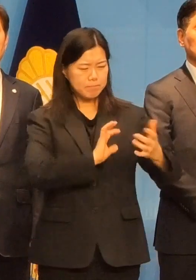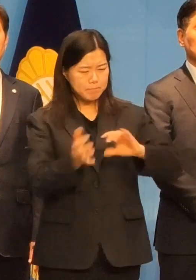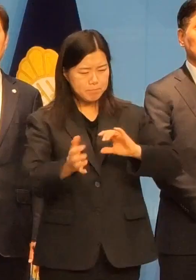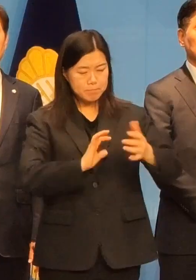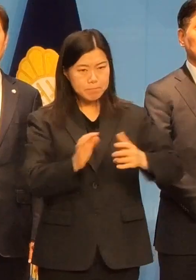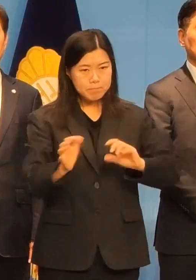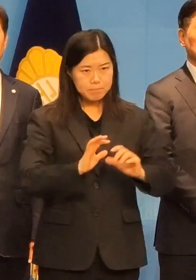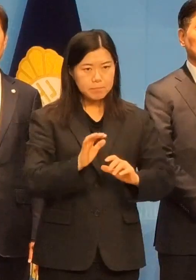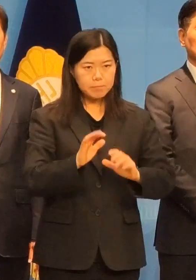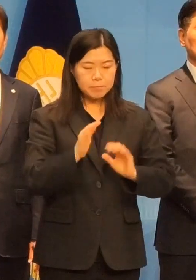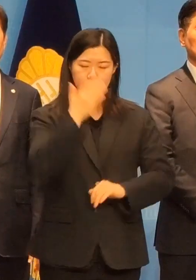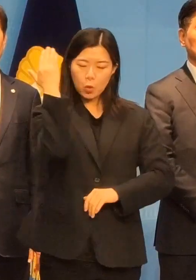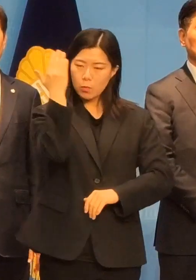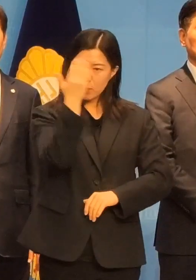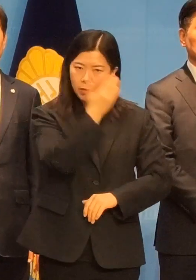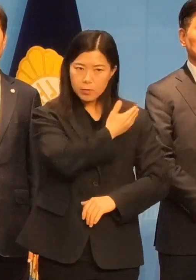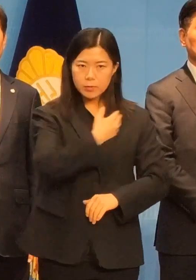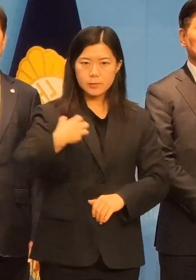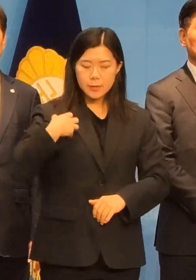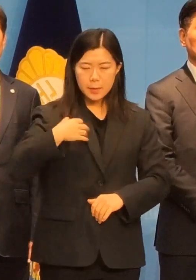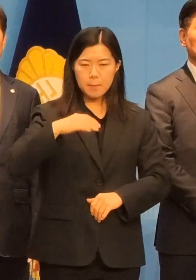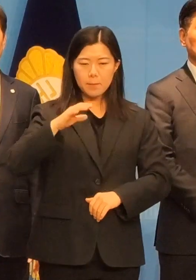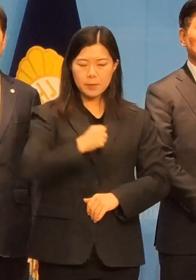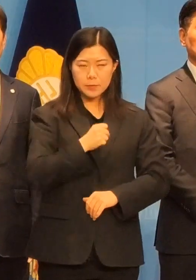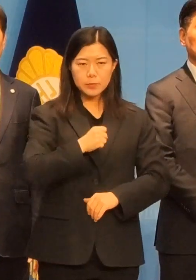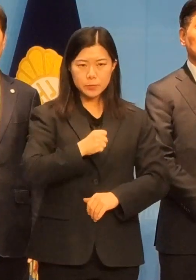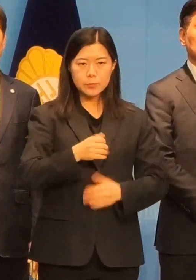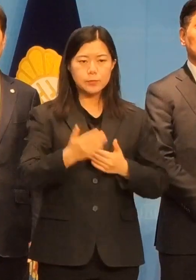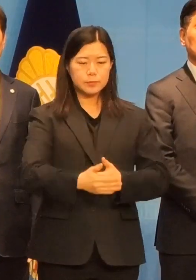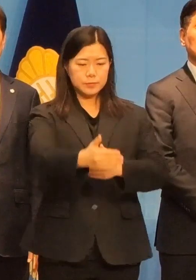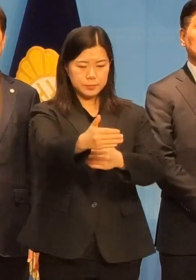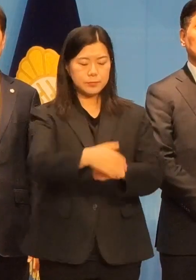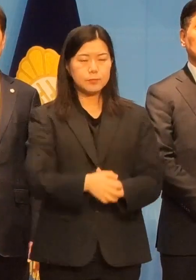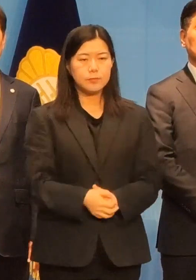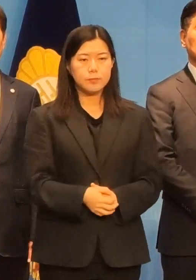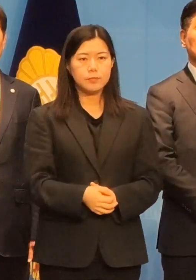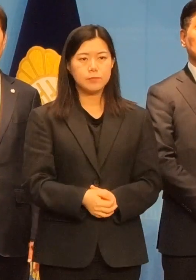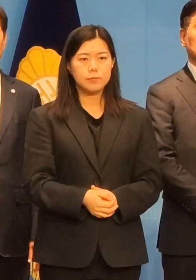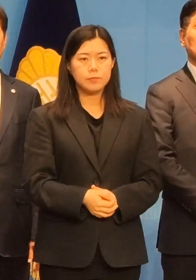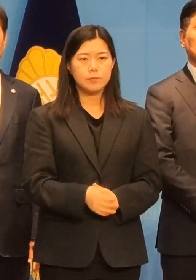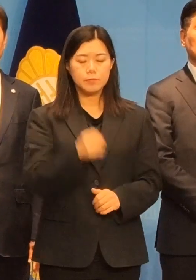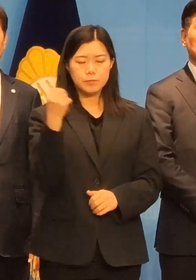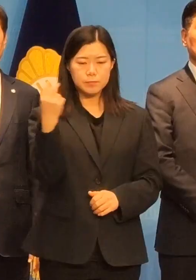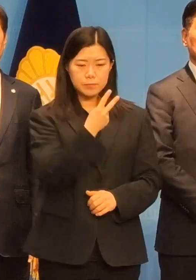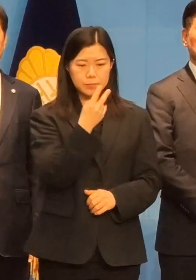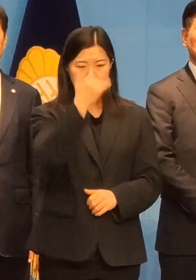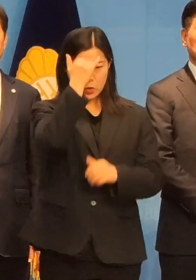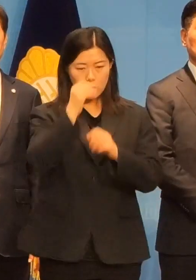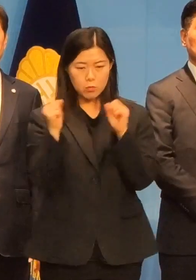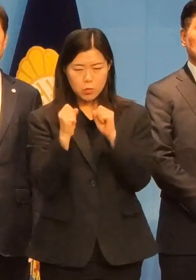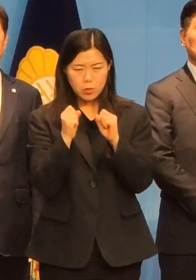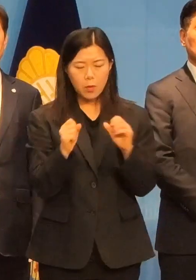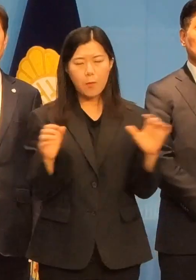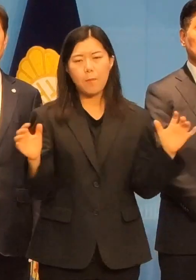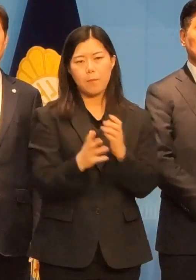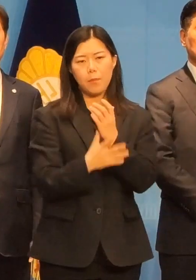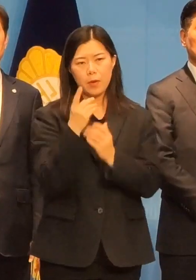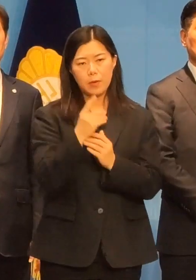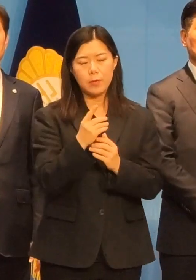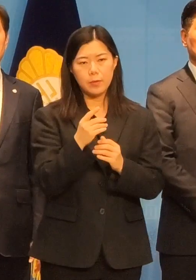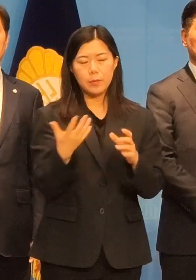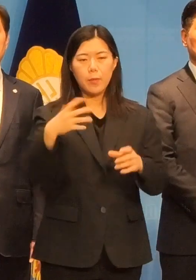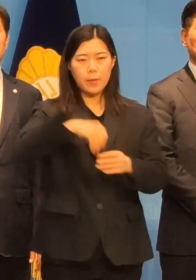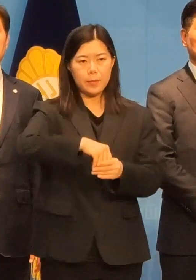통합 논의를 투명하고 책임 있게 진행하겠습니다. 나아가 충북까지 포함하는 중부권